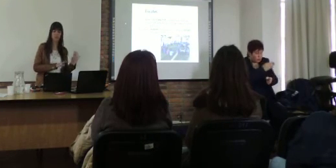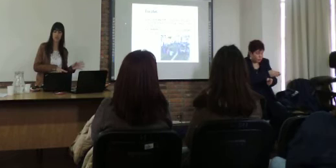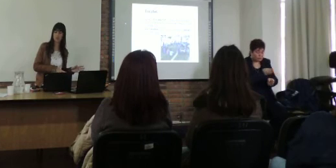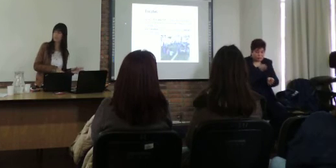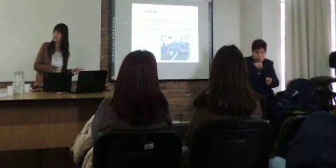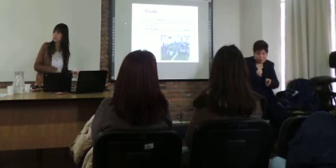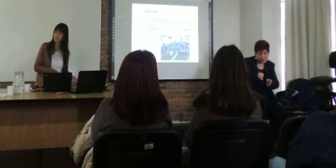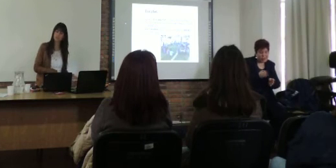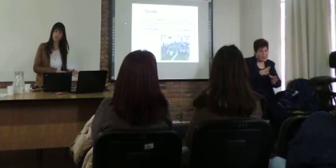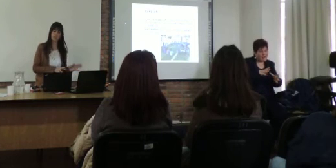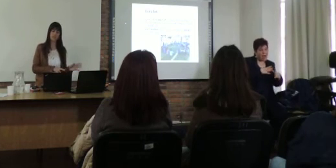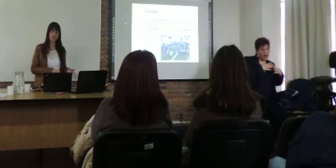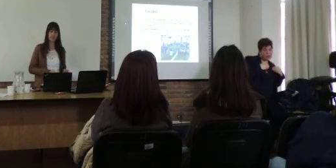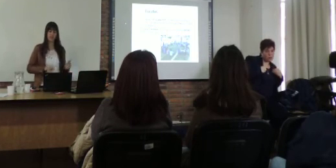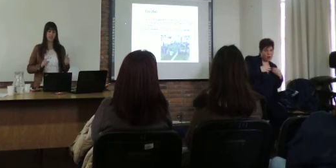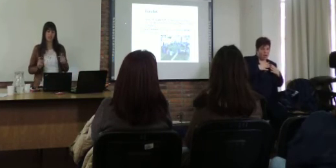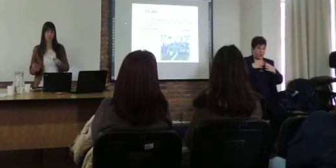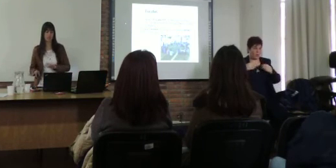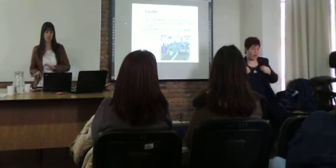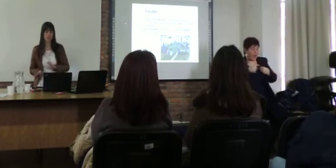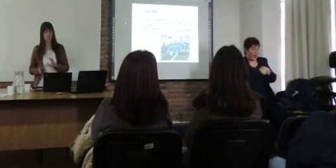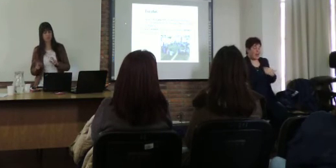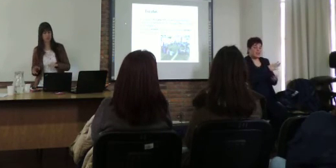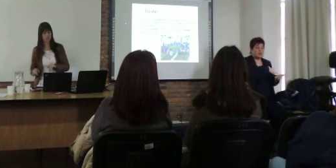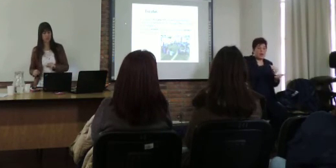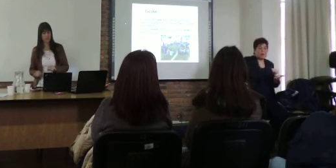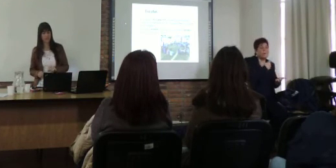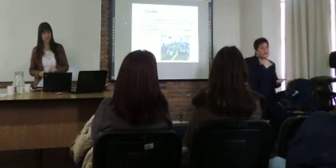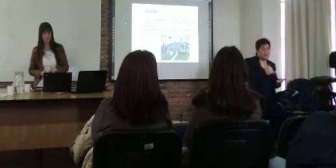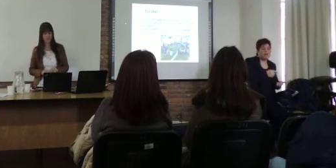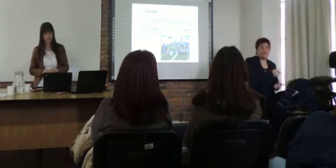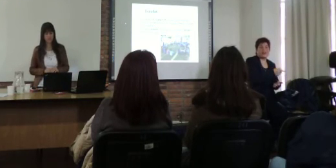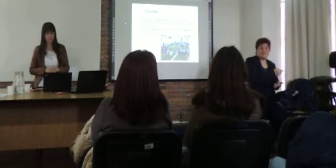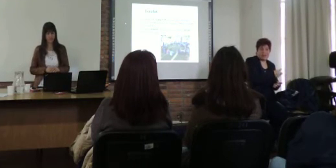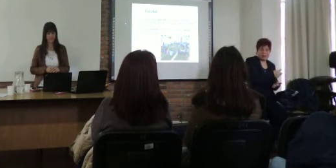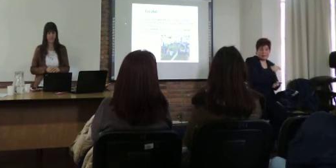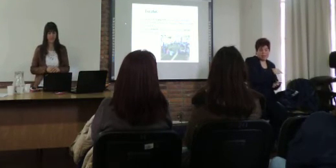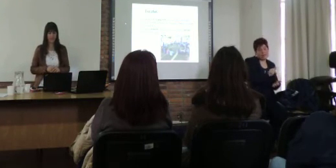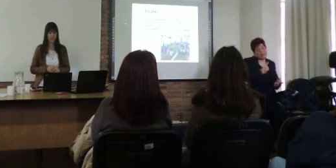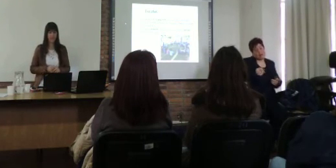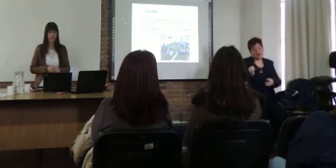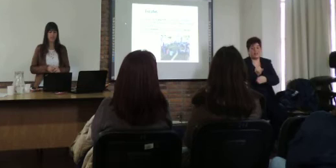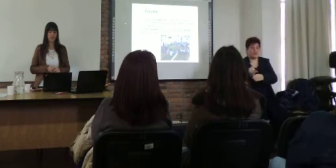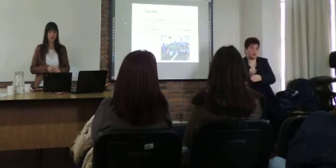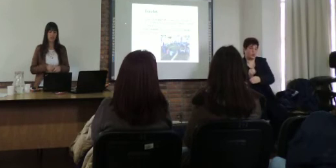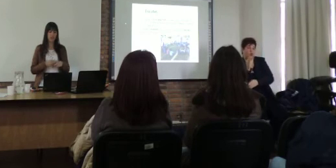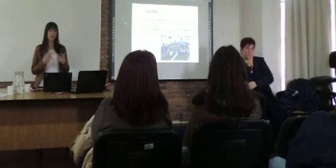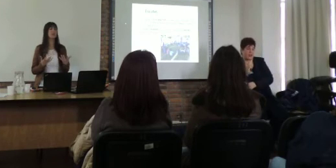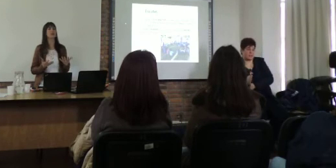simplesmente como Escola 105 de Ribeira, o Instituto ou Escola Liberato do Brasil. Tá?